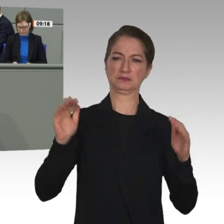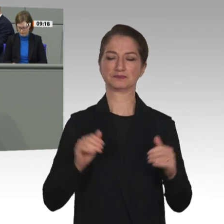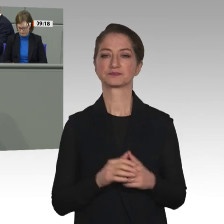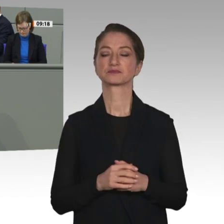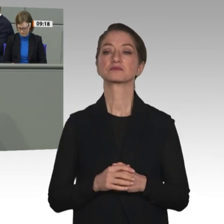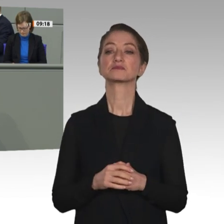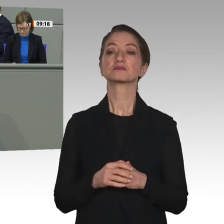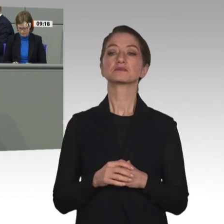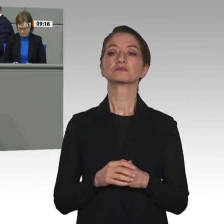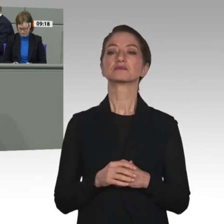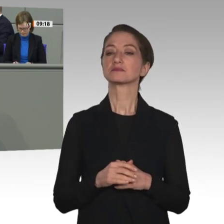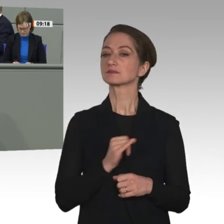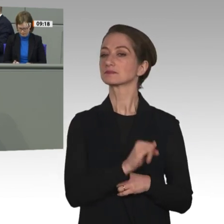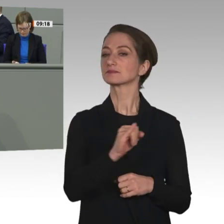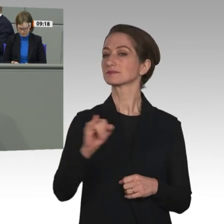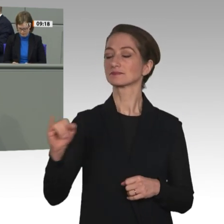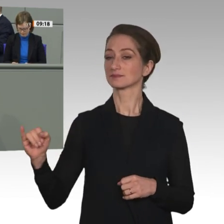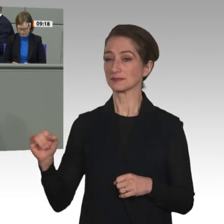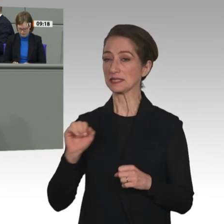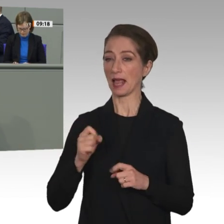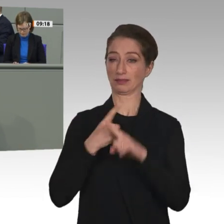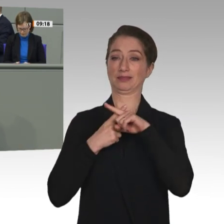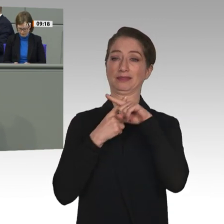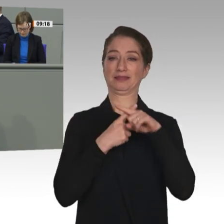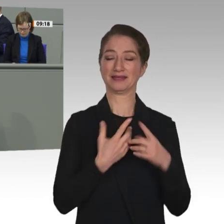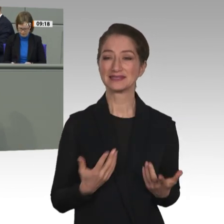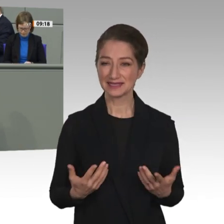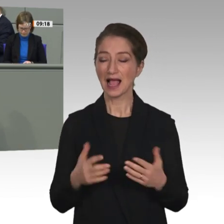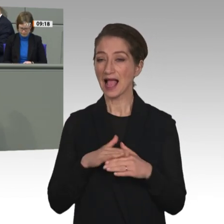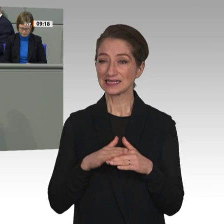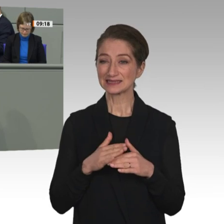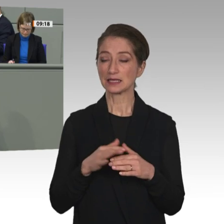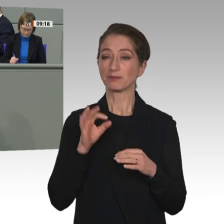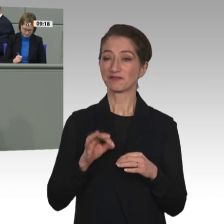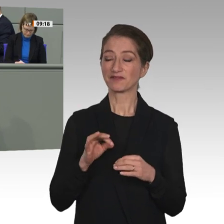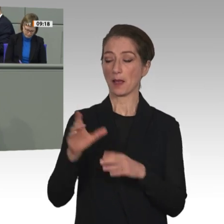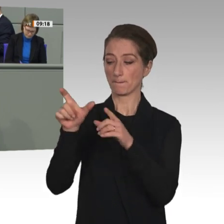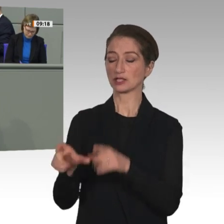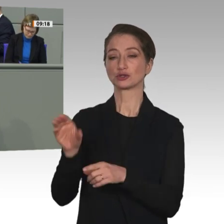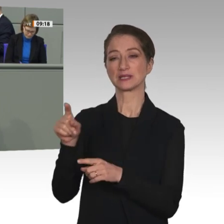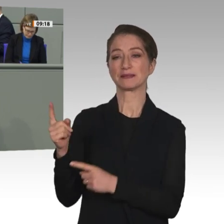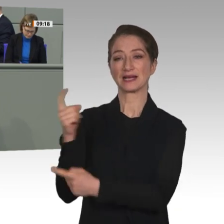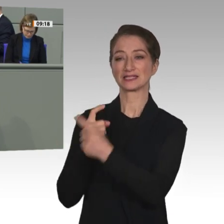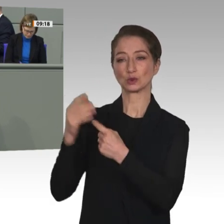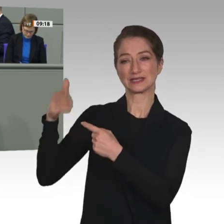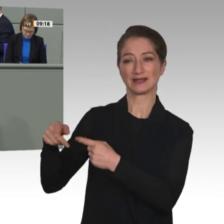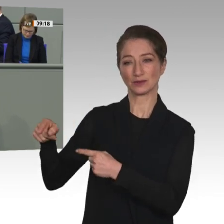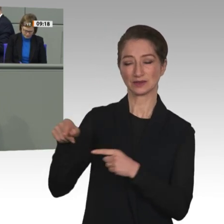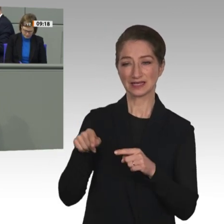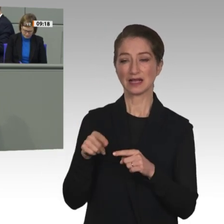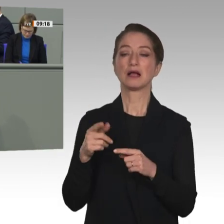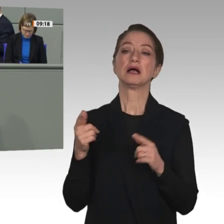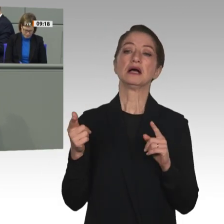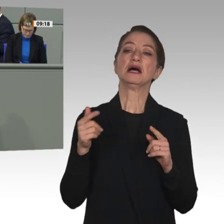dabei kann im Übrigen jeder von uns ins Visier geraten. Verbale Angriffe gegen Menschen mit Migrationshintergrund, leider auch zu oft im Sport gegen